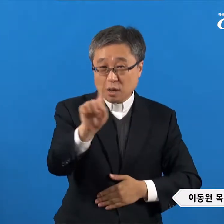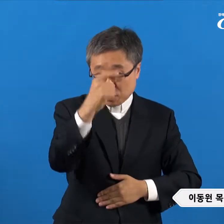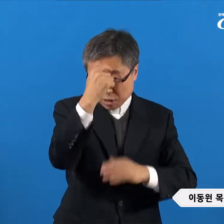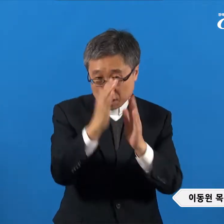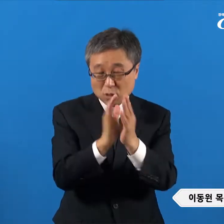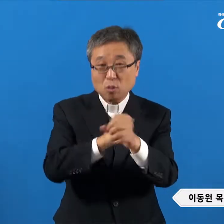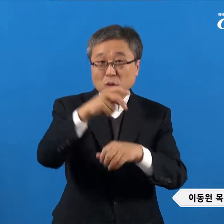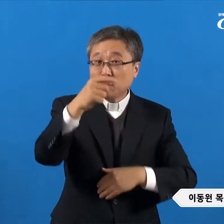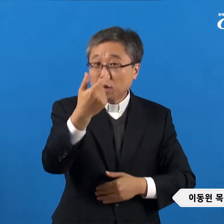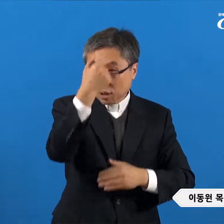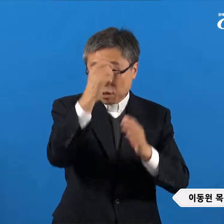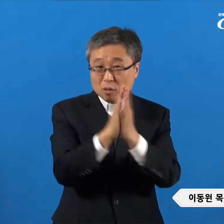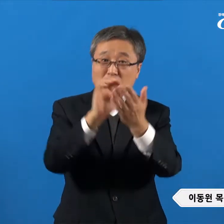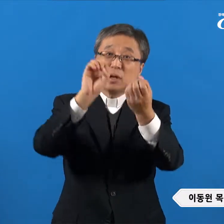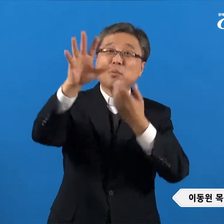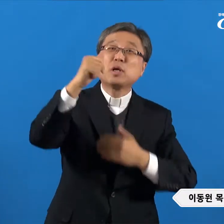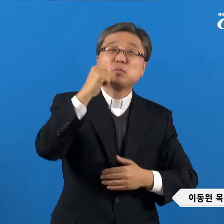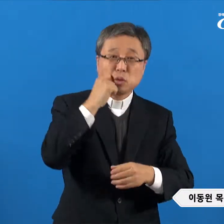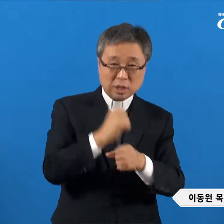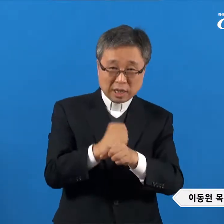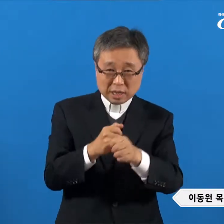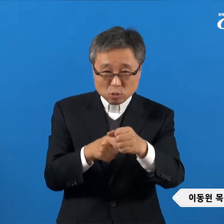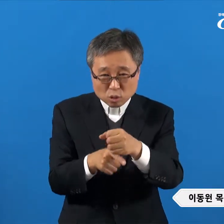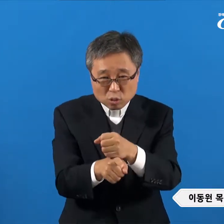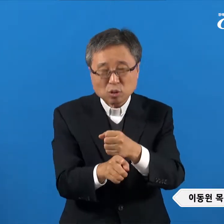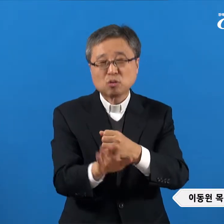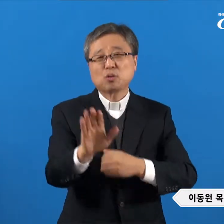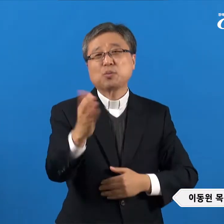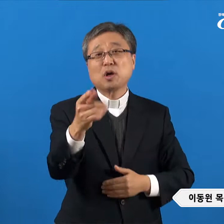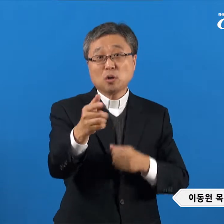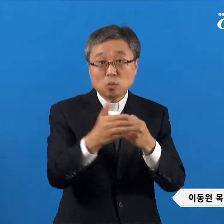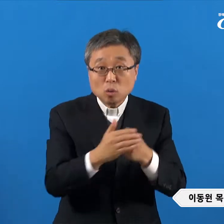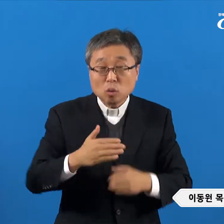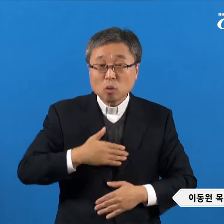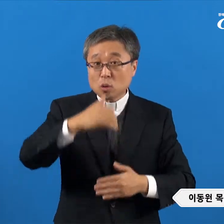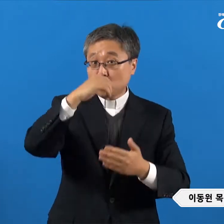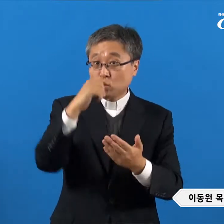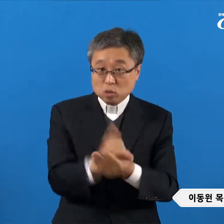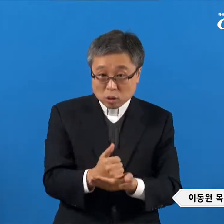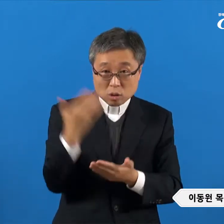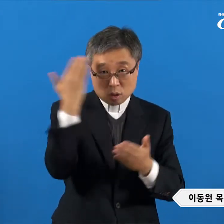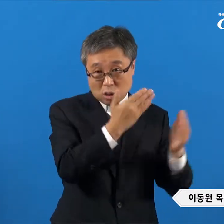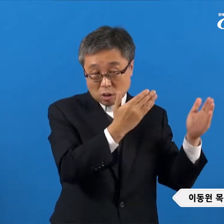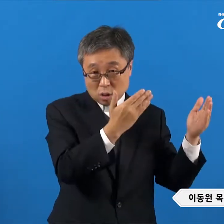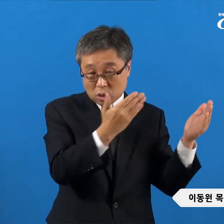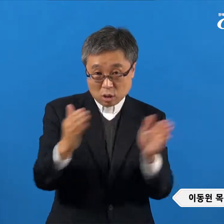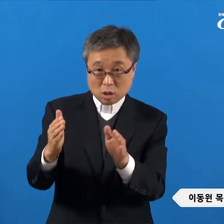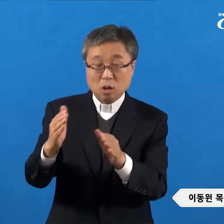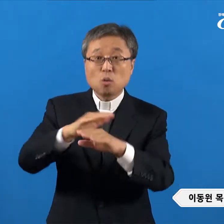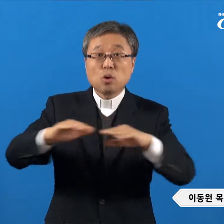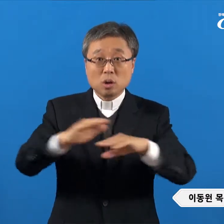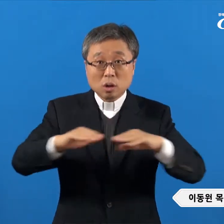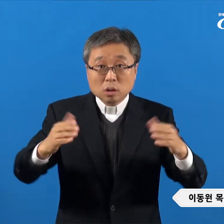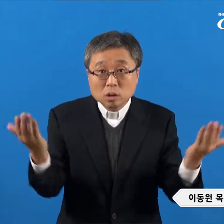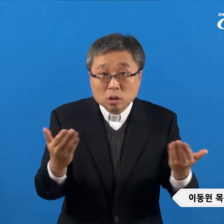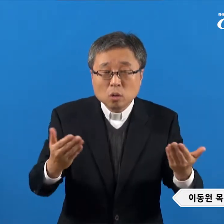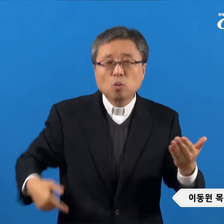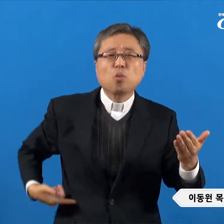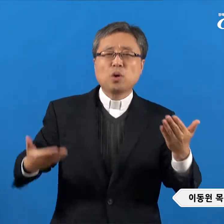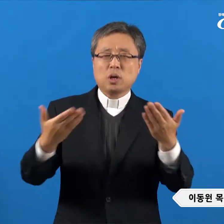기도를 응답받지 못하게 만드는 원인이 됩니다. 그러므로 죄를 처리하는 것, 이게 회개예요, 회개. 그래서 회개는